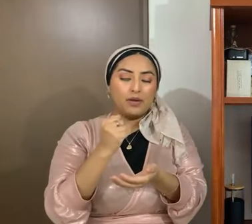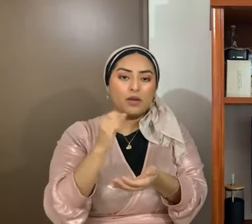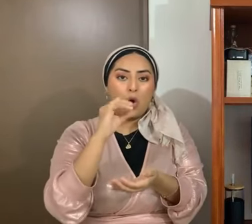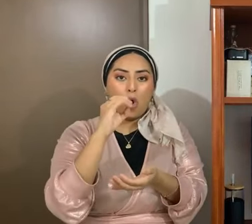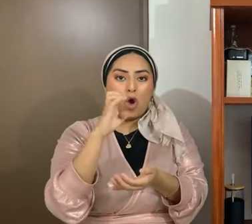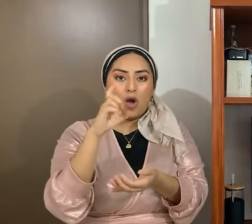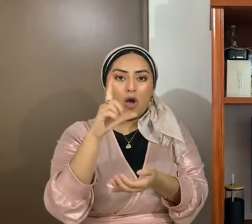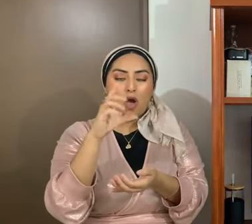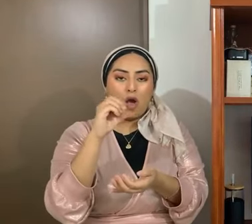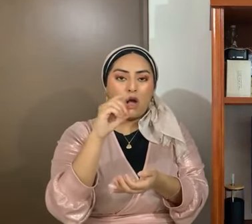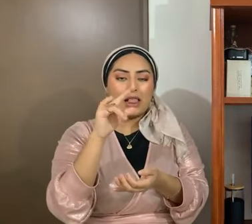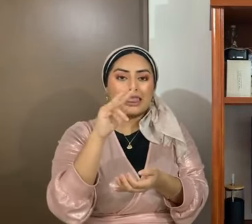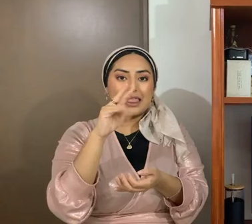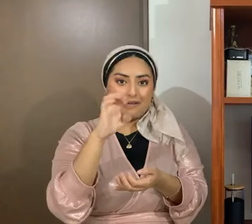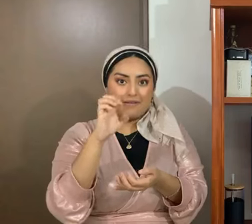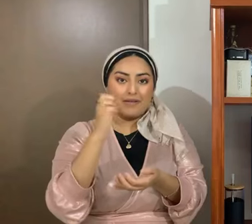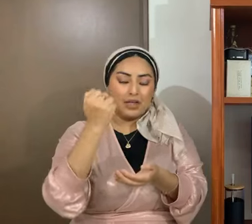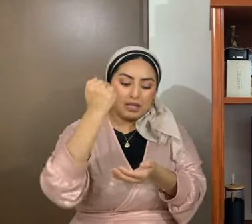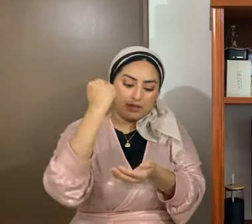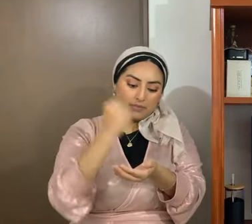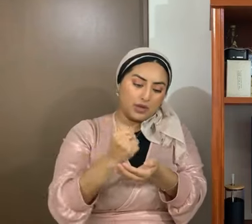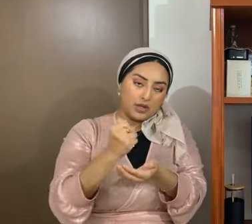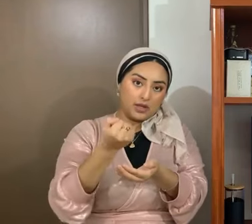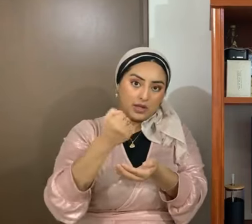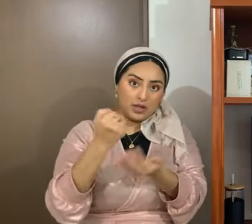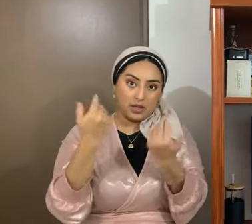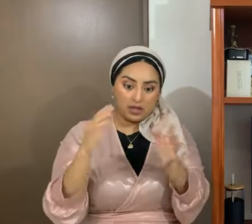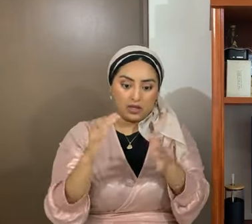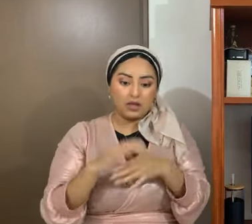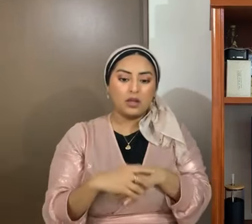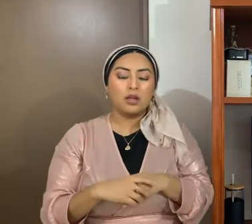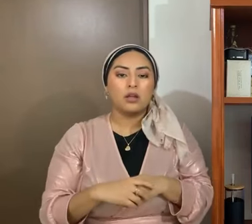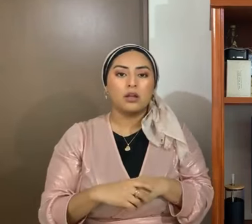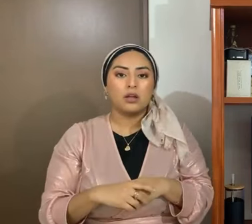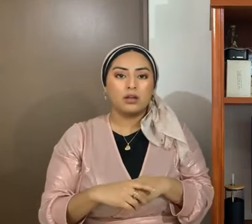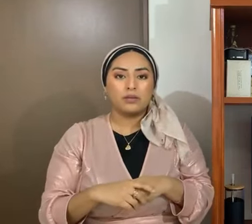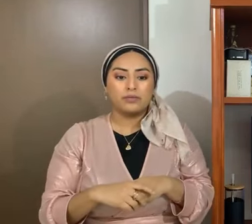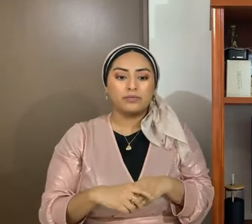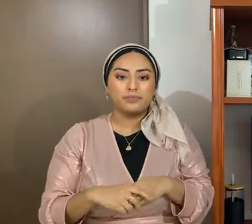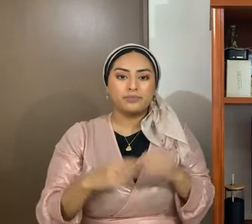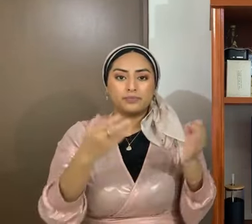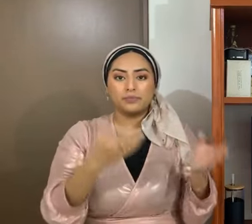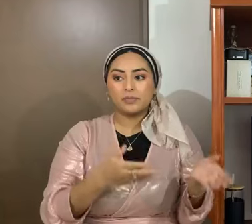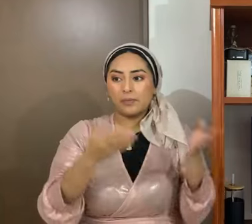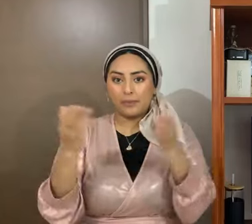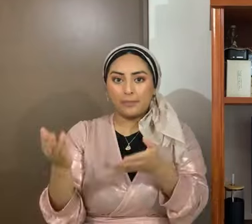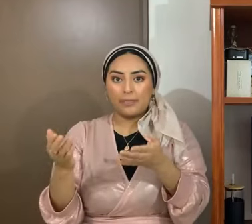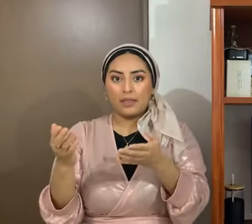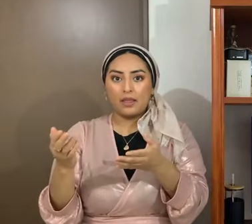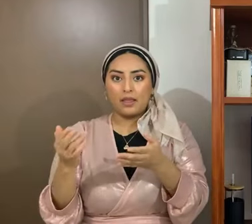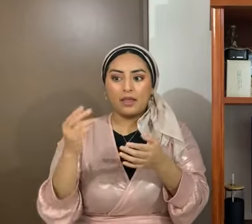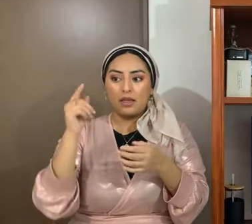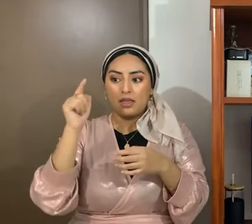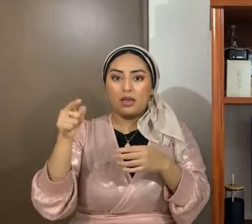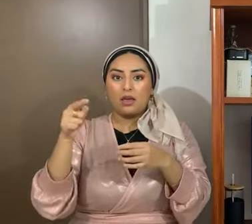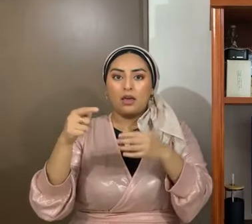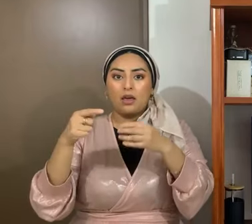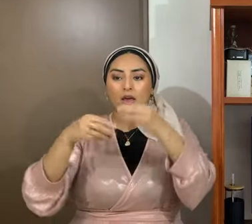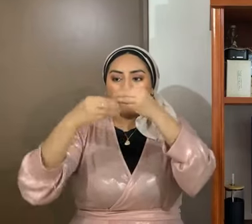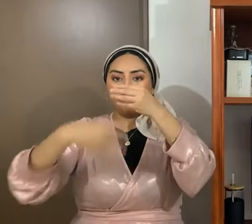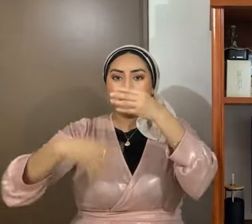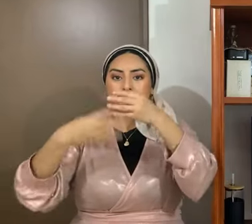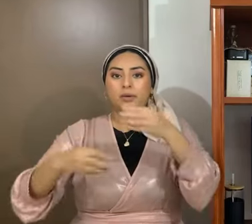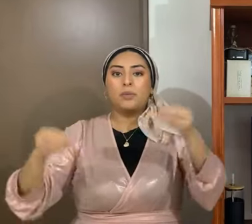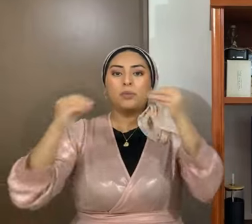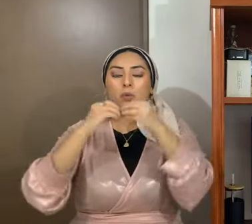las olivas ya rotas, ya que se habían sacado la primicia, y entonces ya las llevaban a la prensa y ahí se extraía el